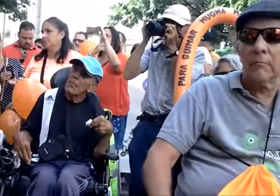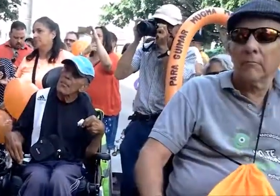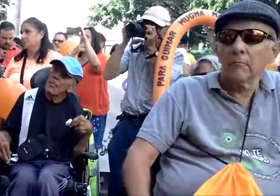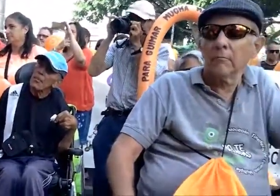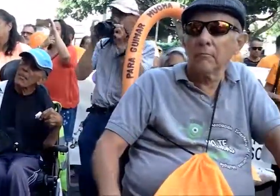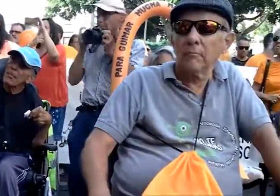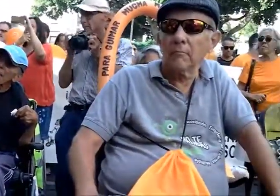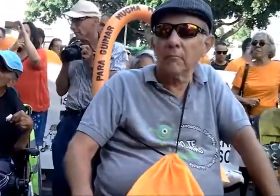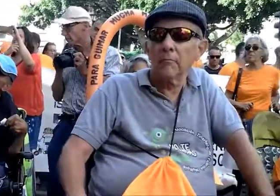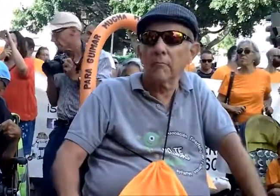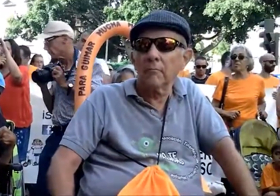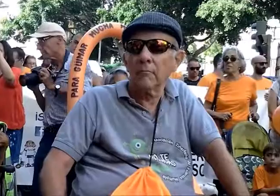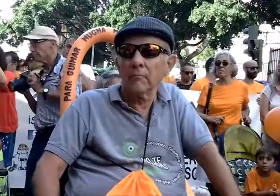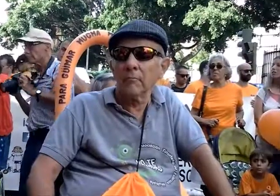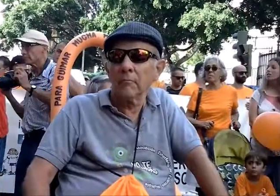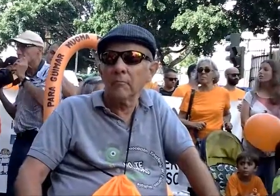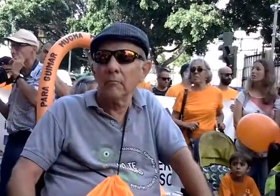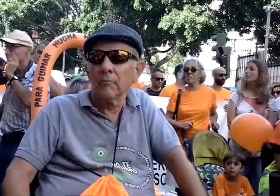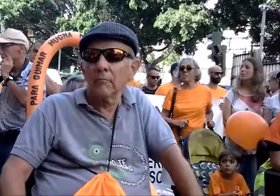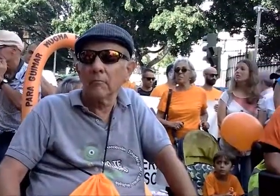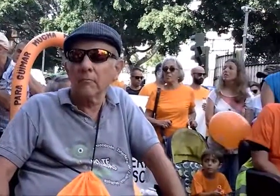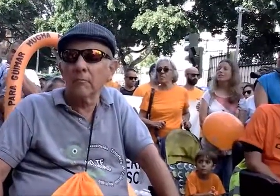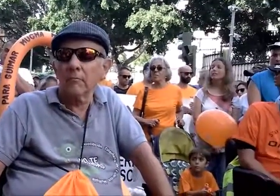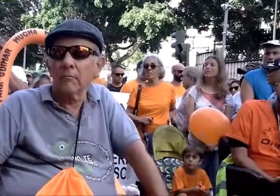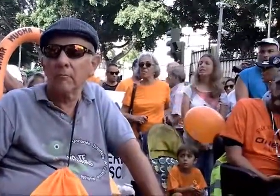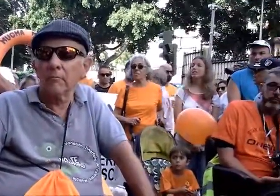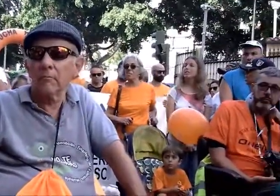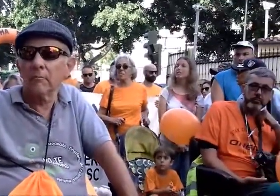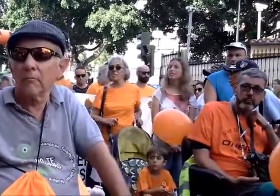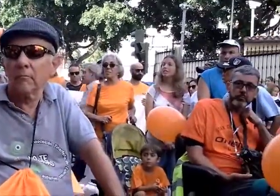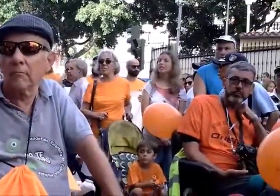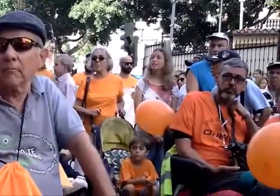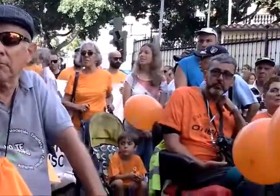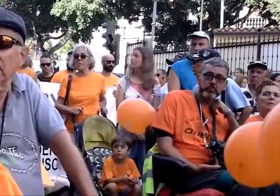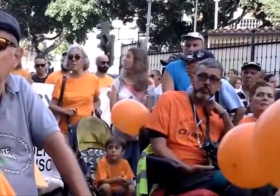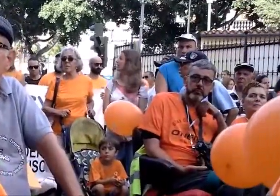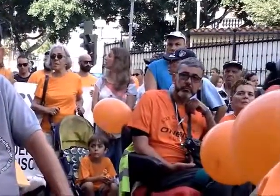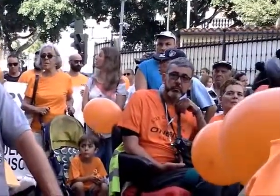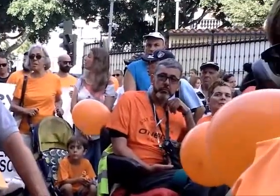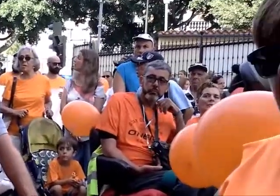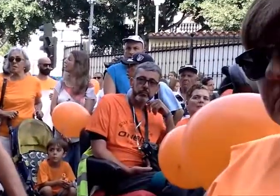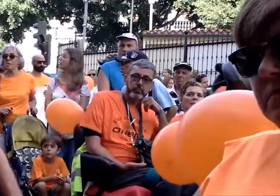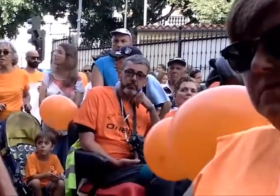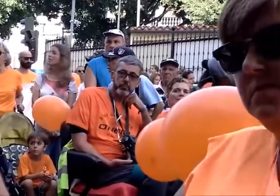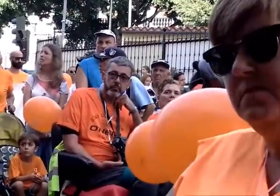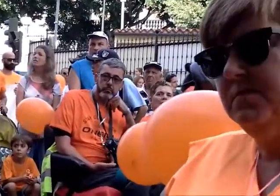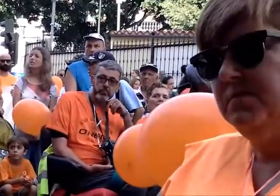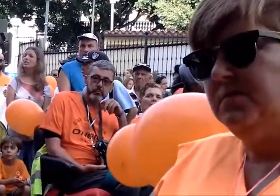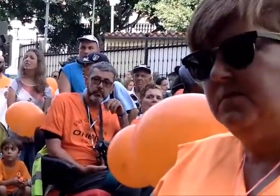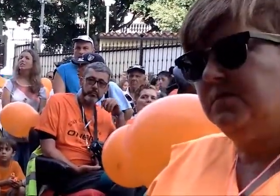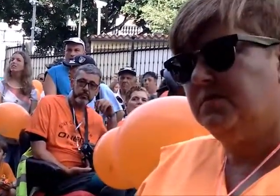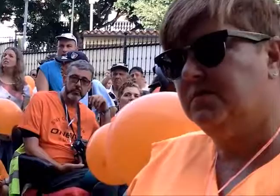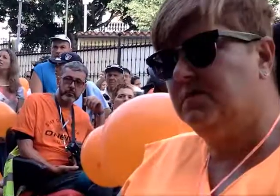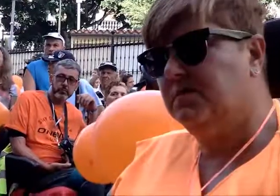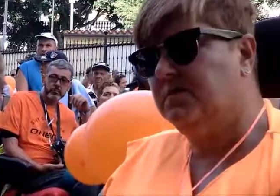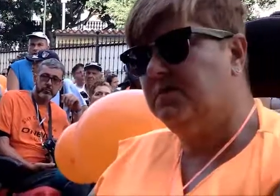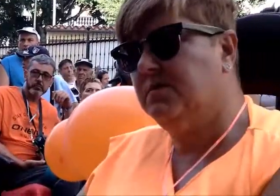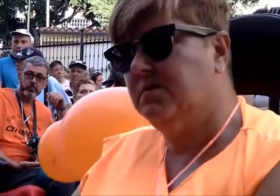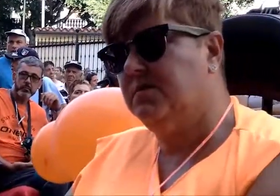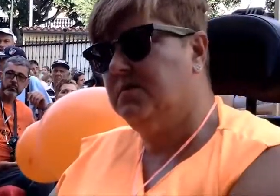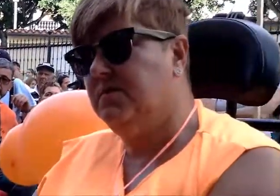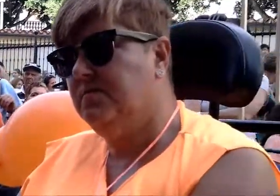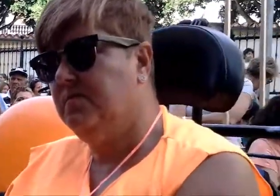diciendo en todas las parcelas será negativo. Por tanto, la discapacidad de Tenerife